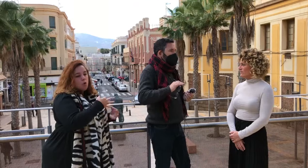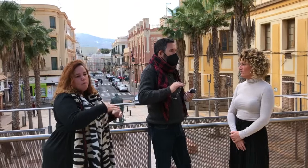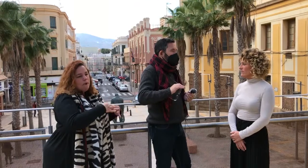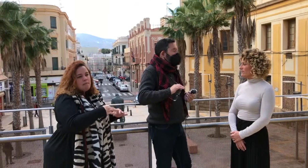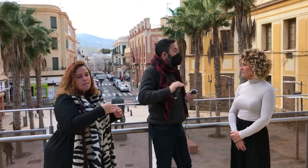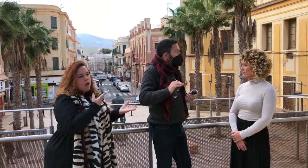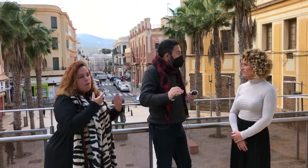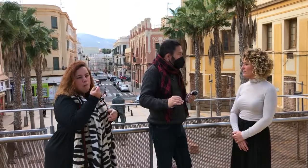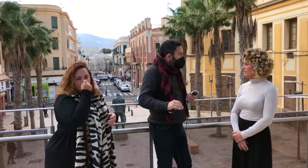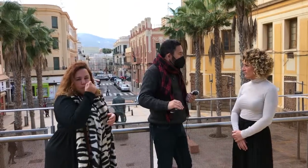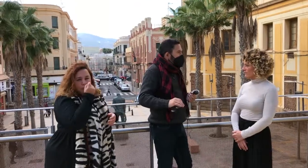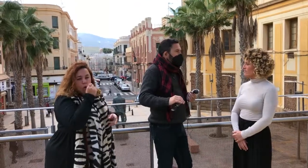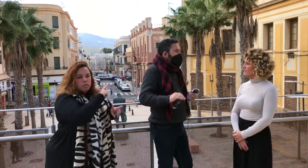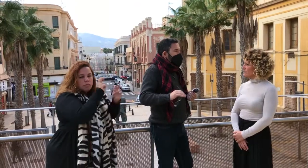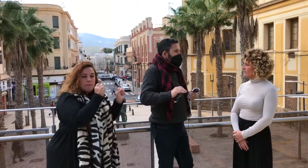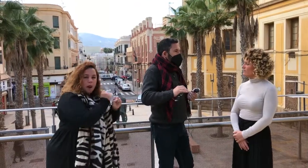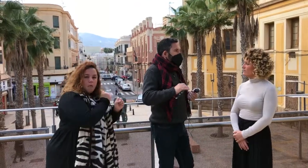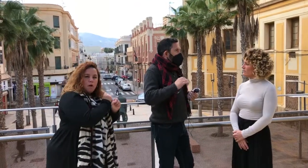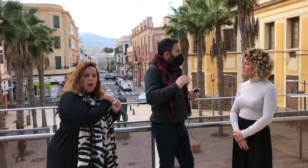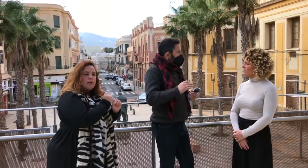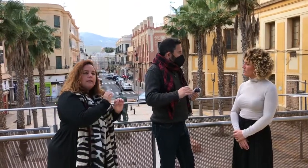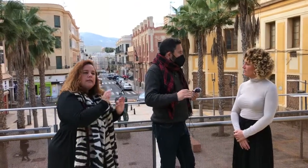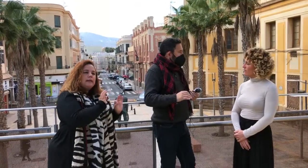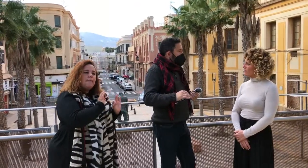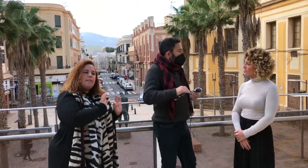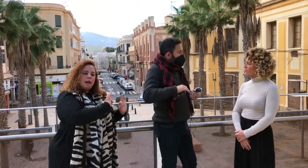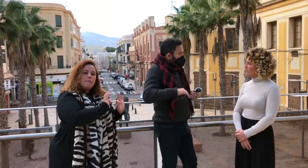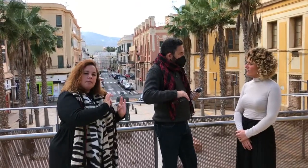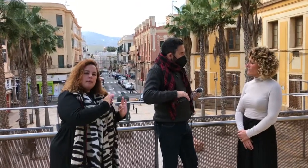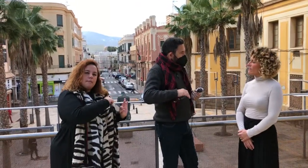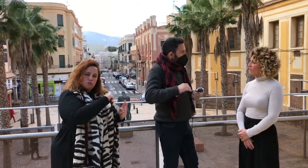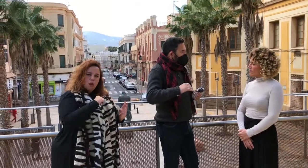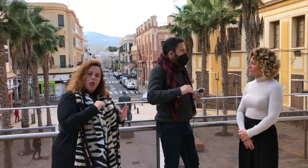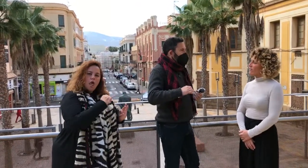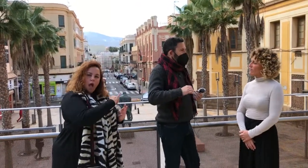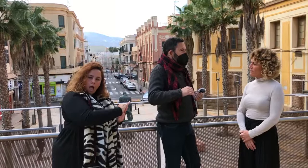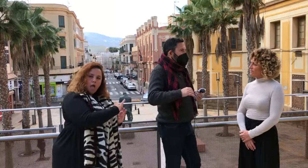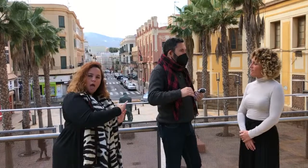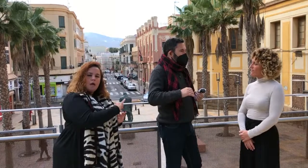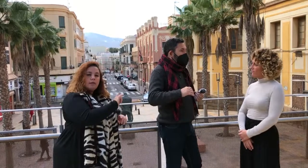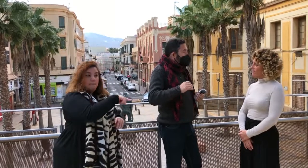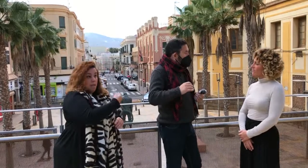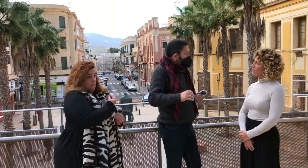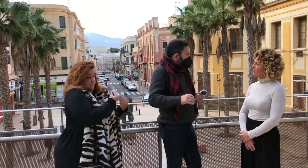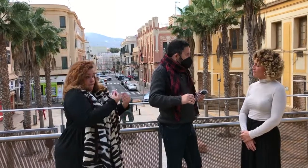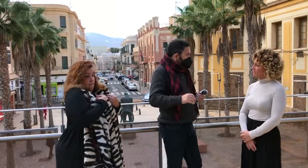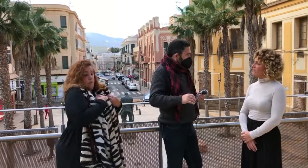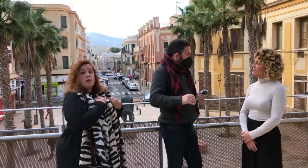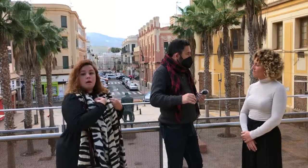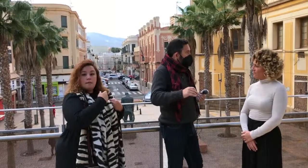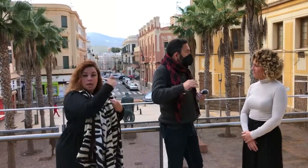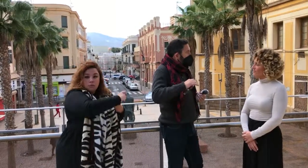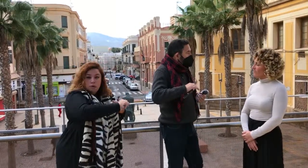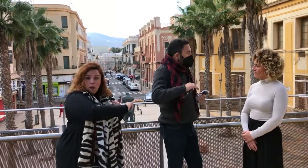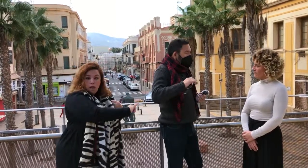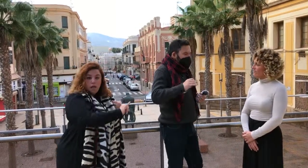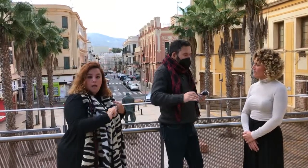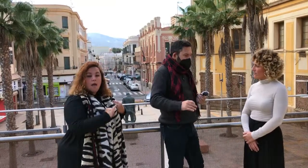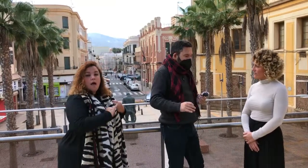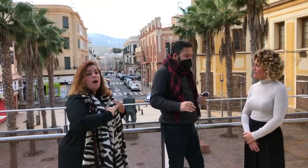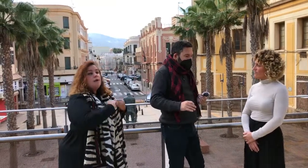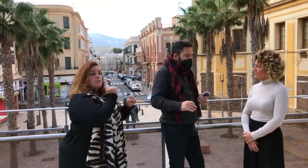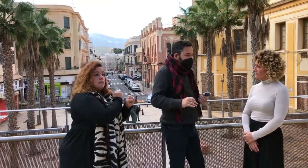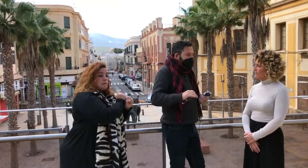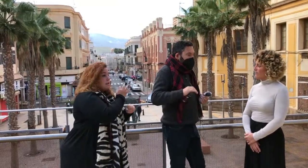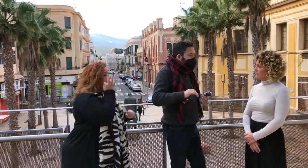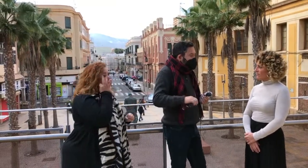cuando hablamos de lo laboral, parece que nos olvidamos que detrás de lo laboral hay la vida de muchas personas, de los trabajadores y las